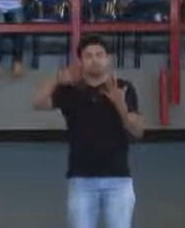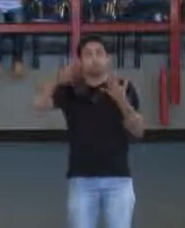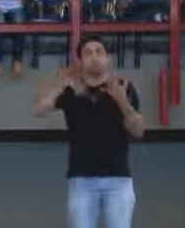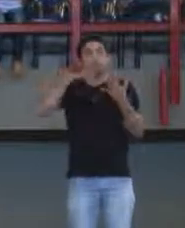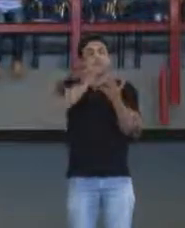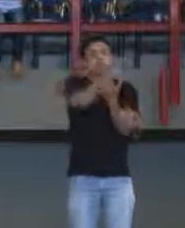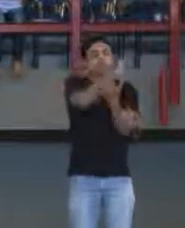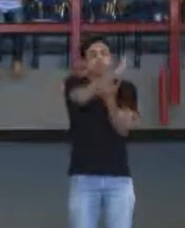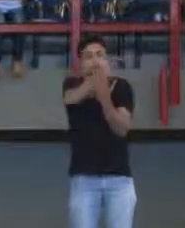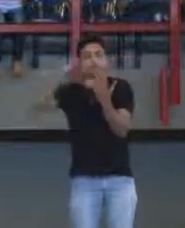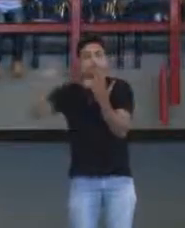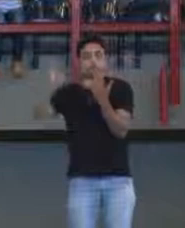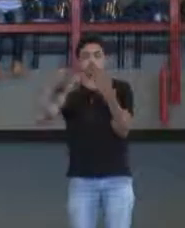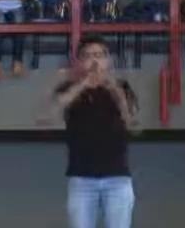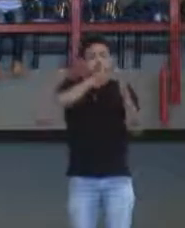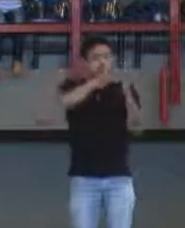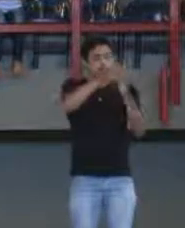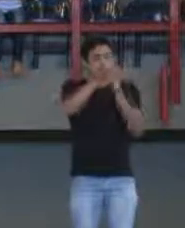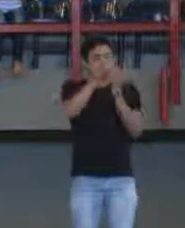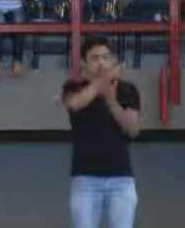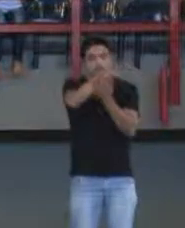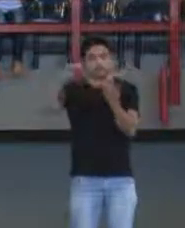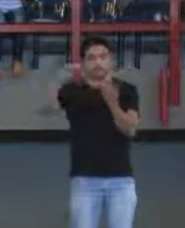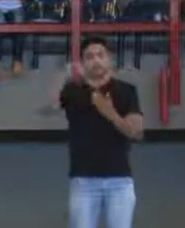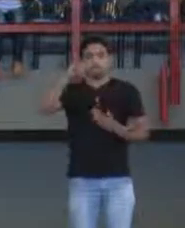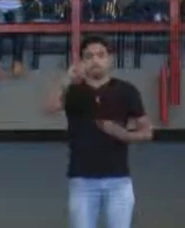valor médio, tá certo?